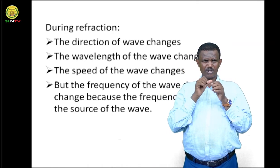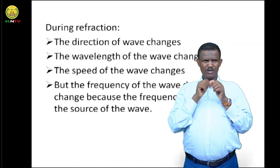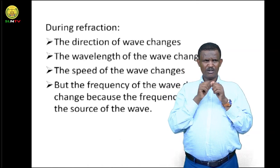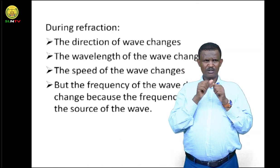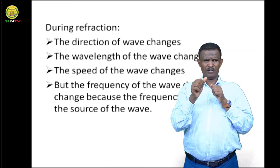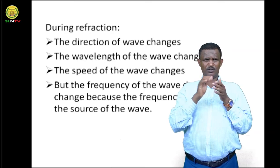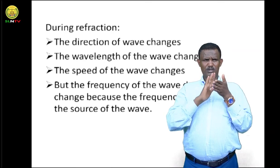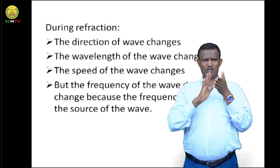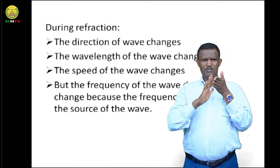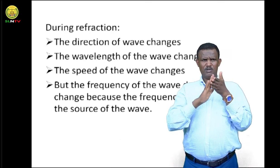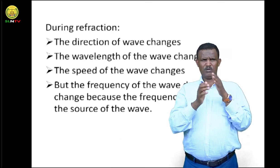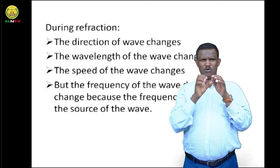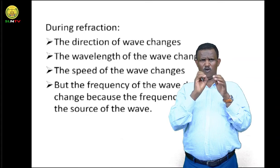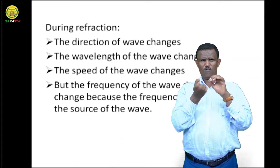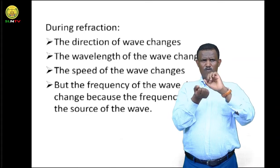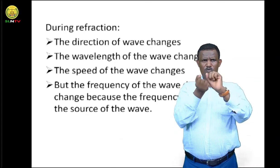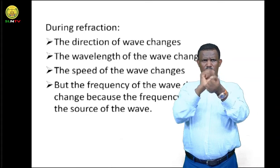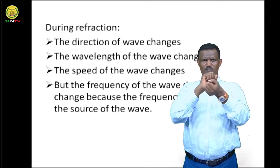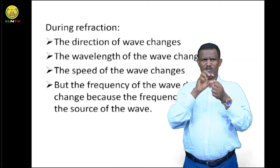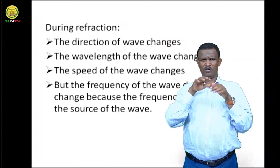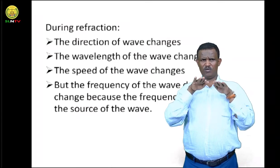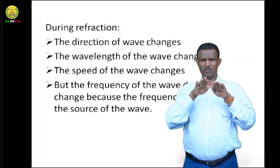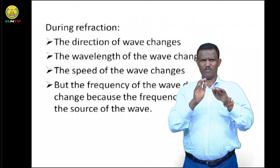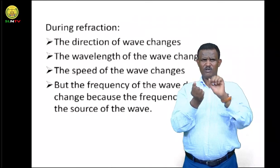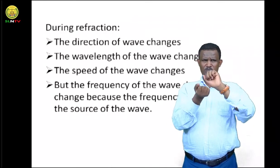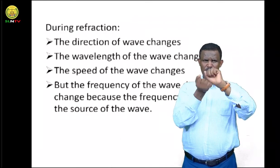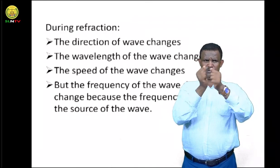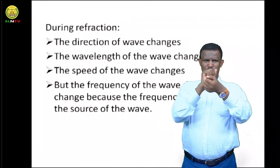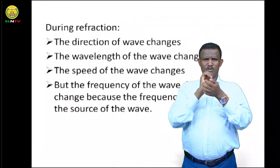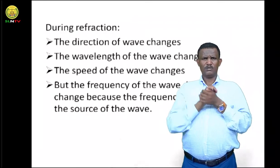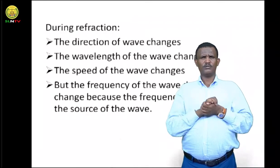socotay ayaa isaguna isbedelaya haddaynu tusaale usoo qaadano